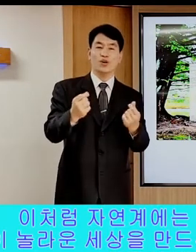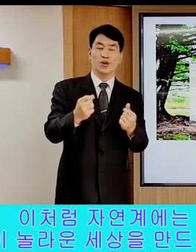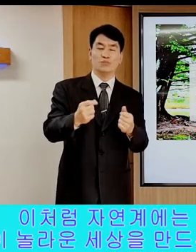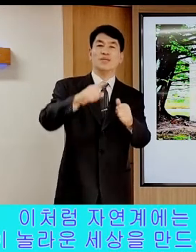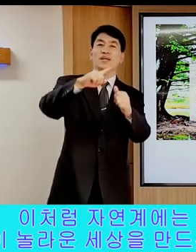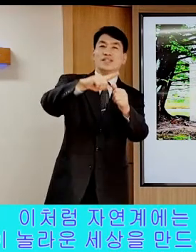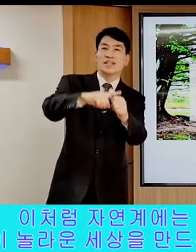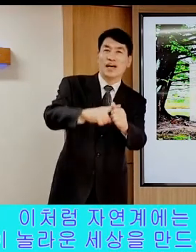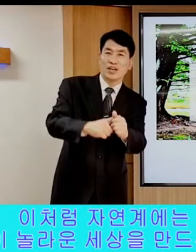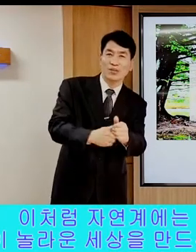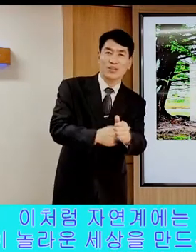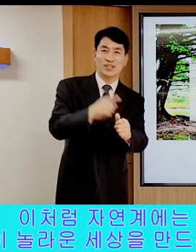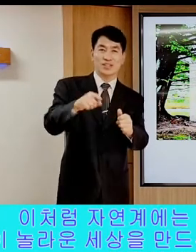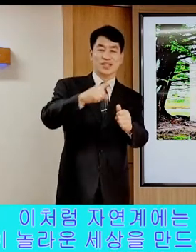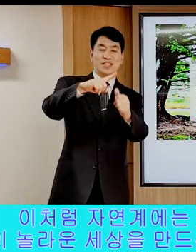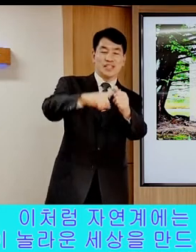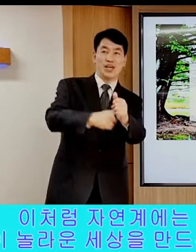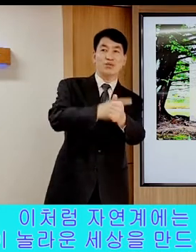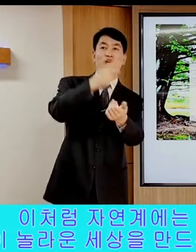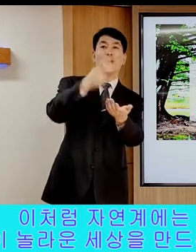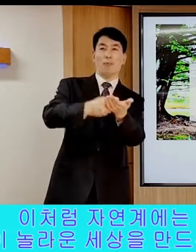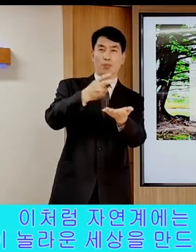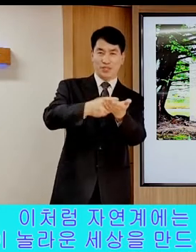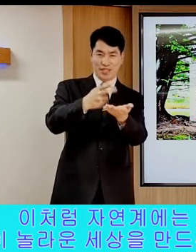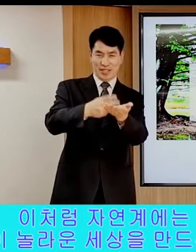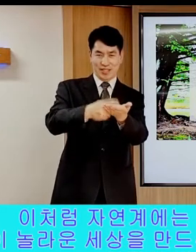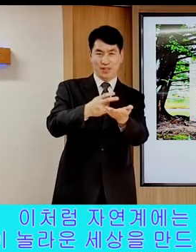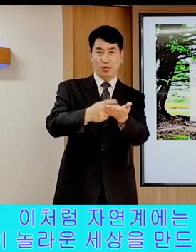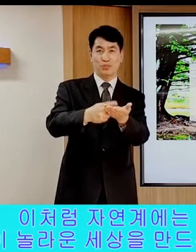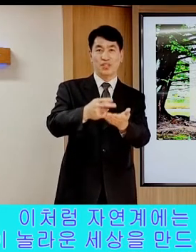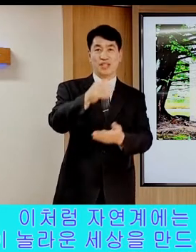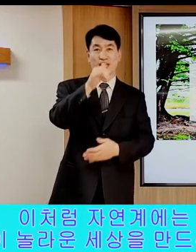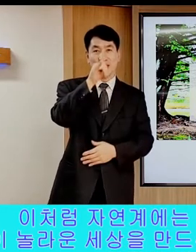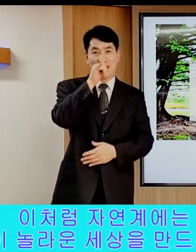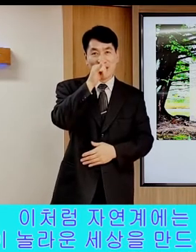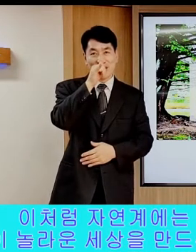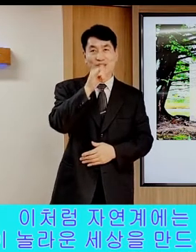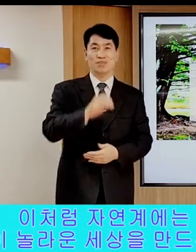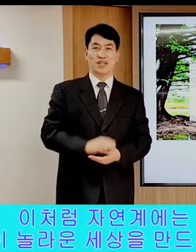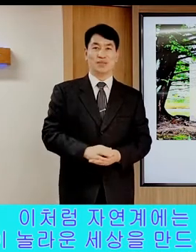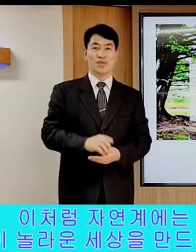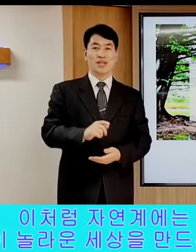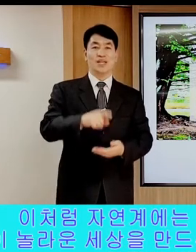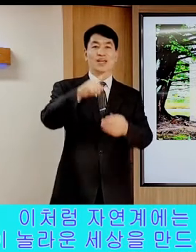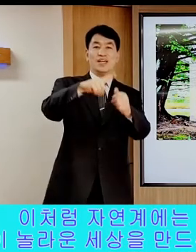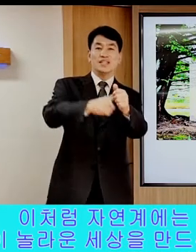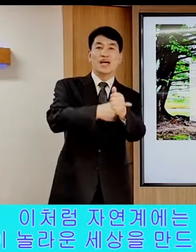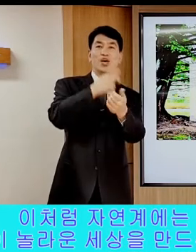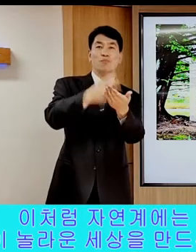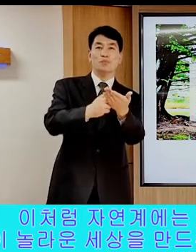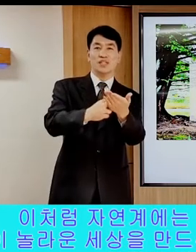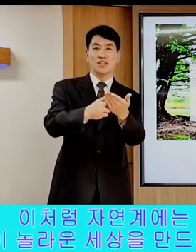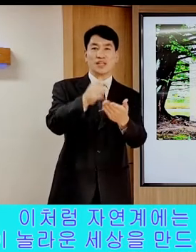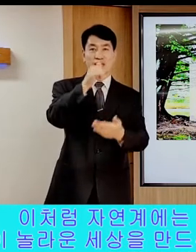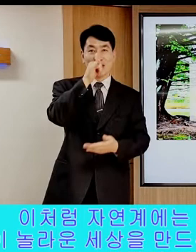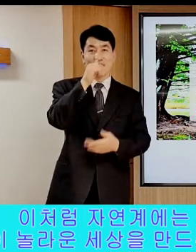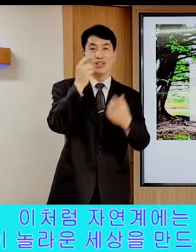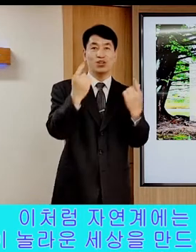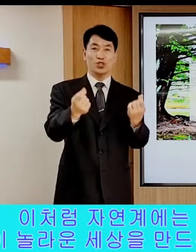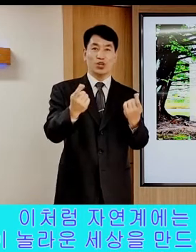이처럼 자연에는 자연의 법칙이 있습니다. 이 자연 법칙이 있는